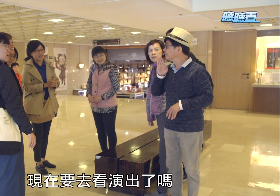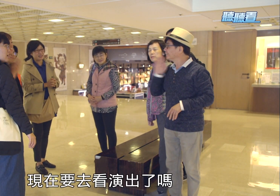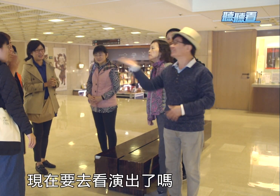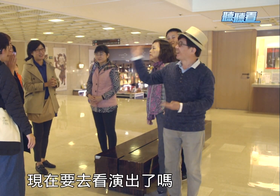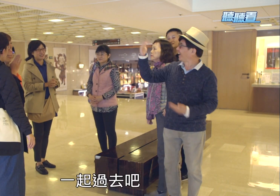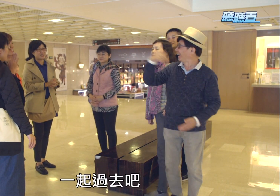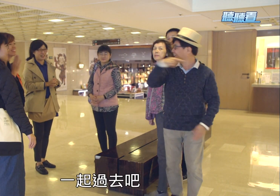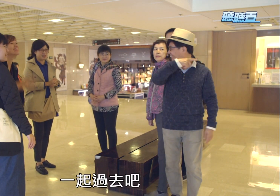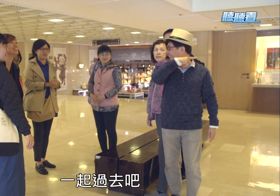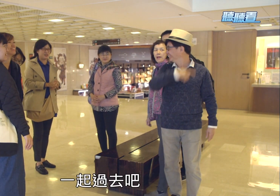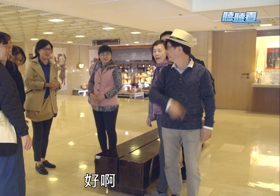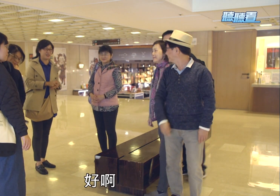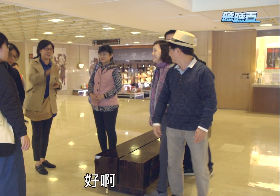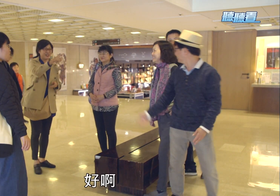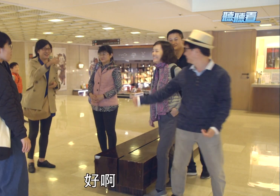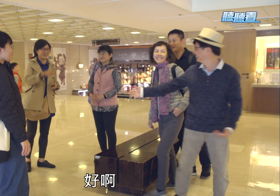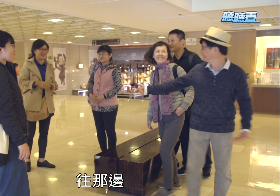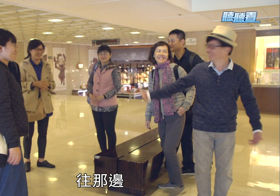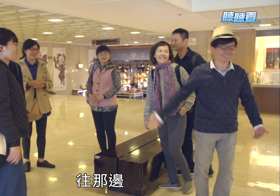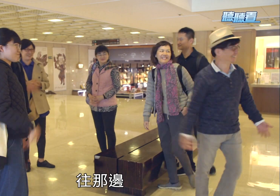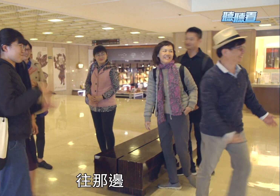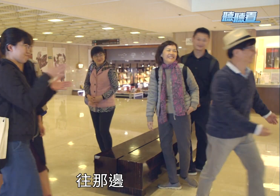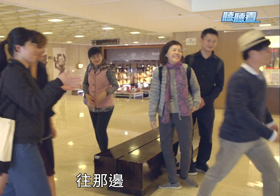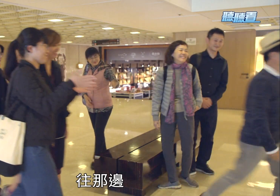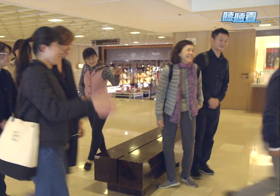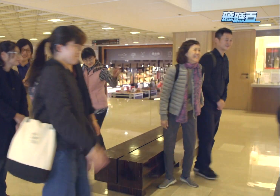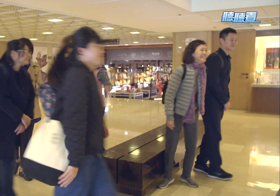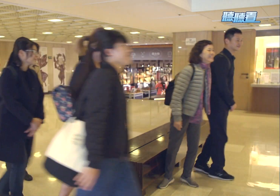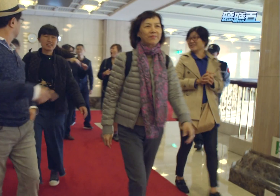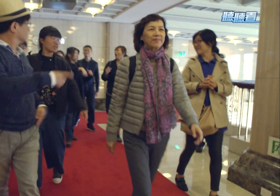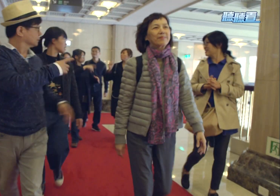啊，一起过去吧。啊， 往那边。